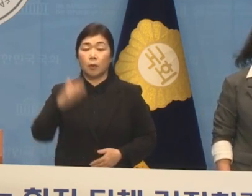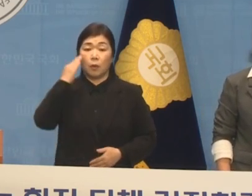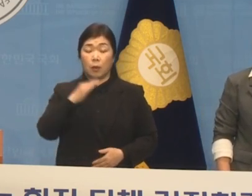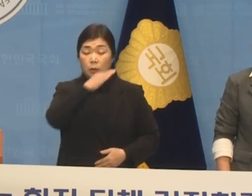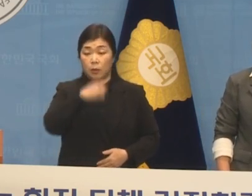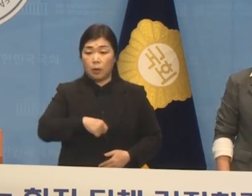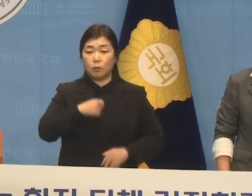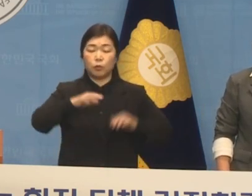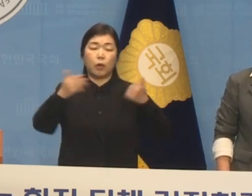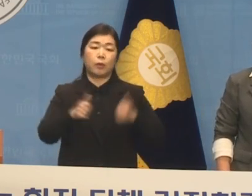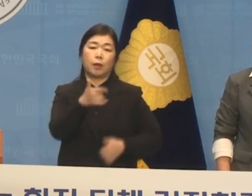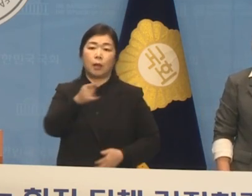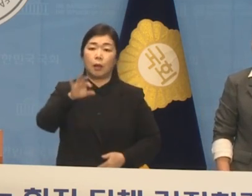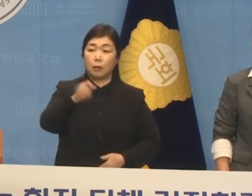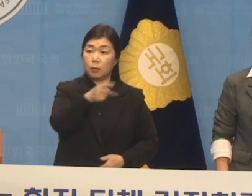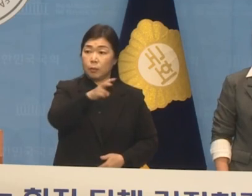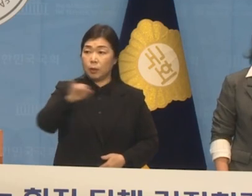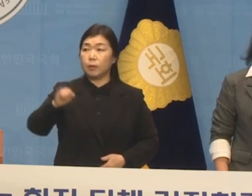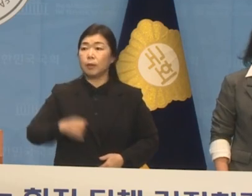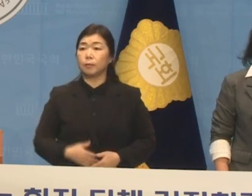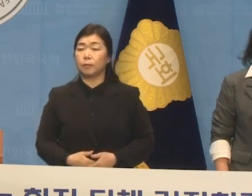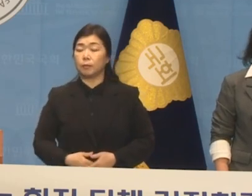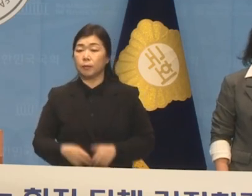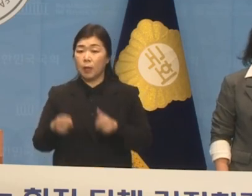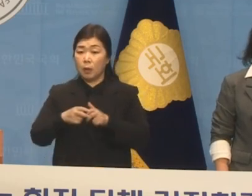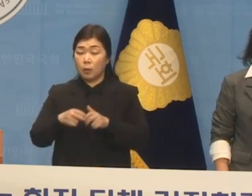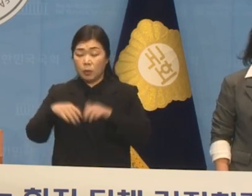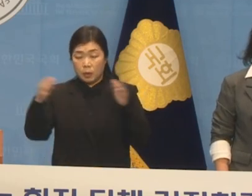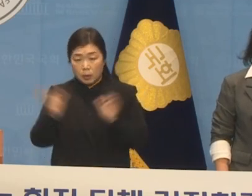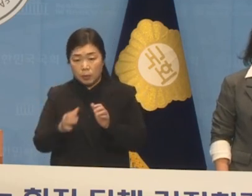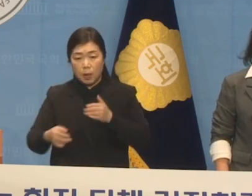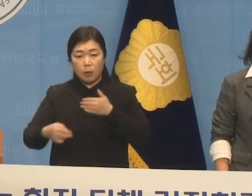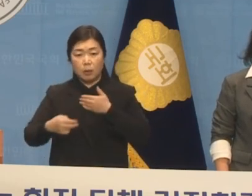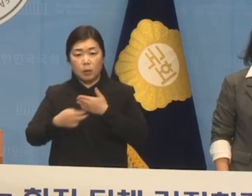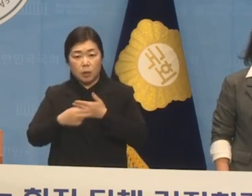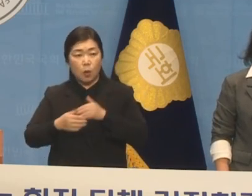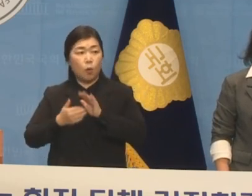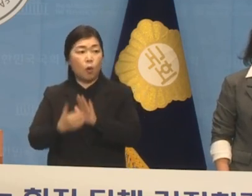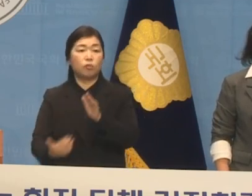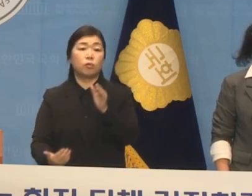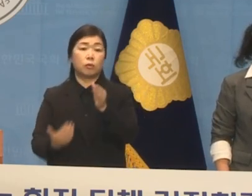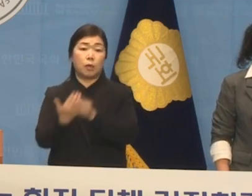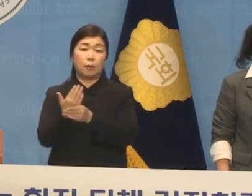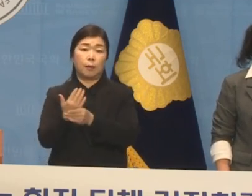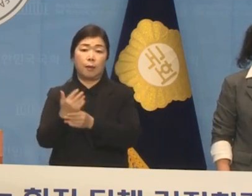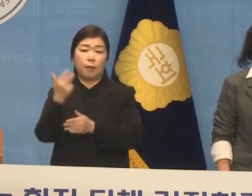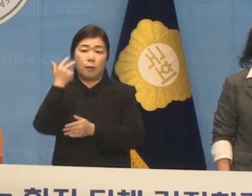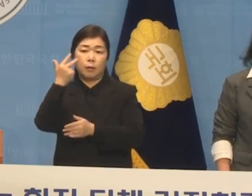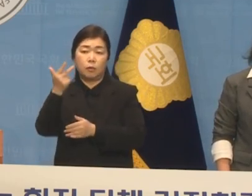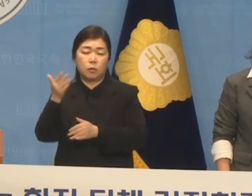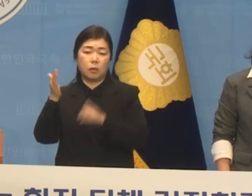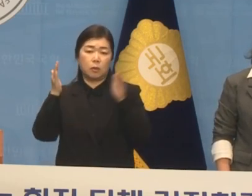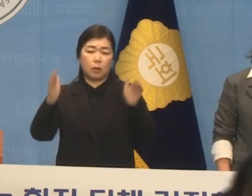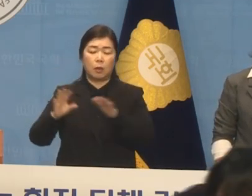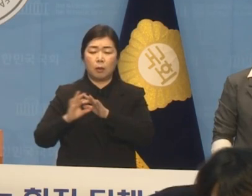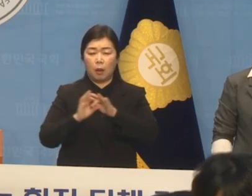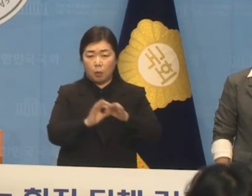녹색정의당 국회의원 강은미입니다. 의료계 집단 진료 거부 사태가 일주일 넘게 계속되고